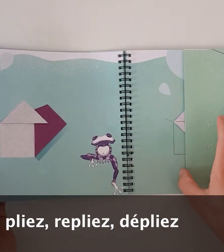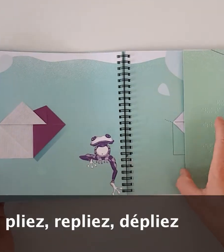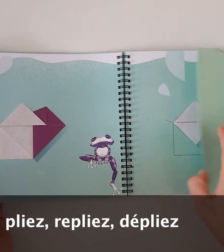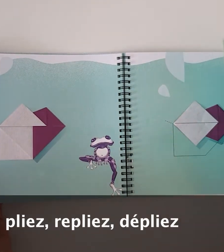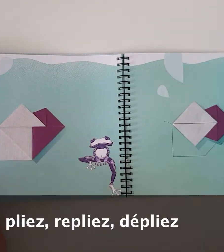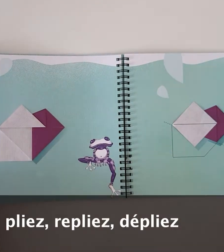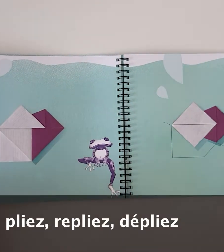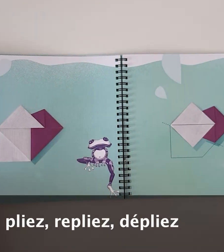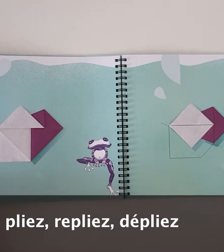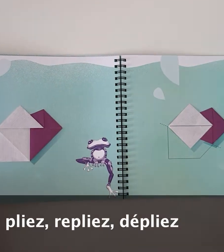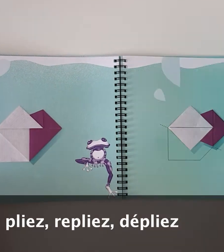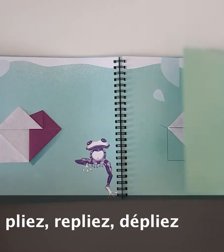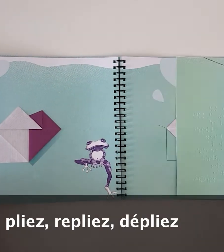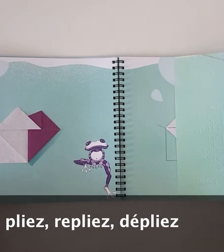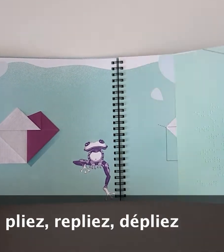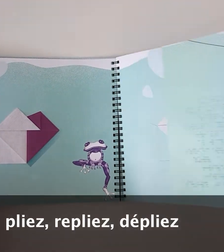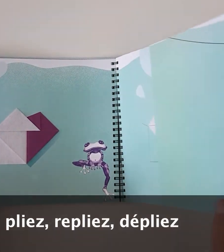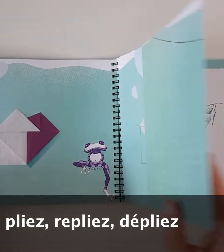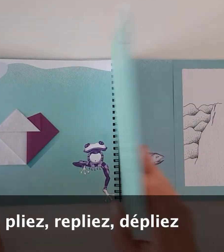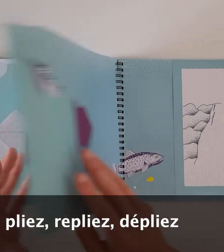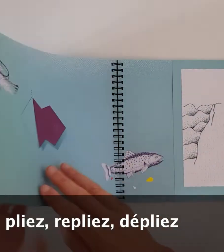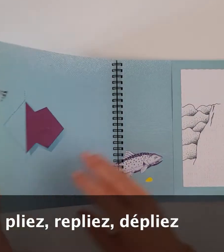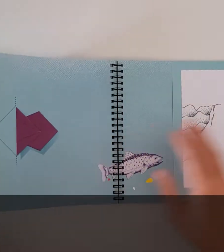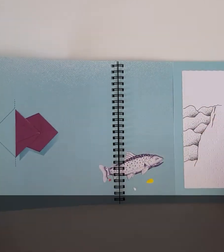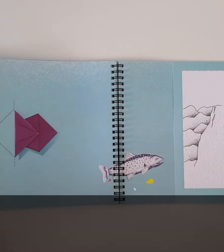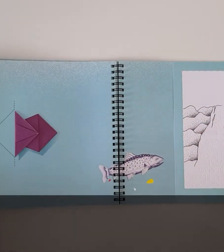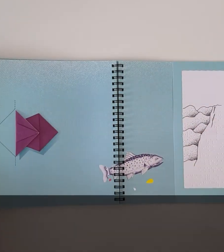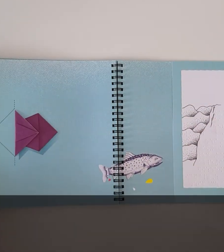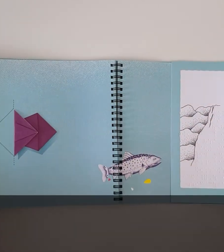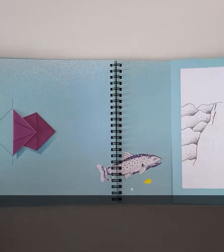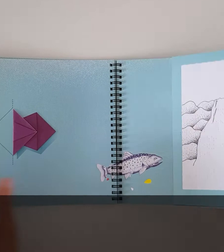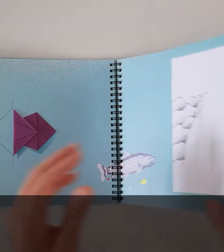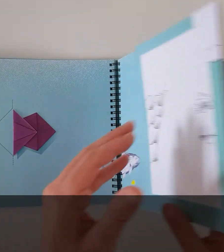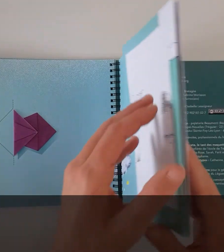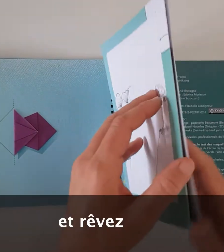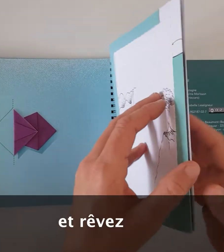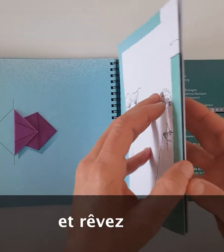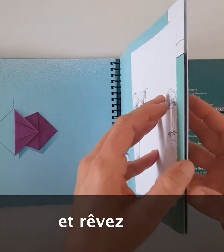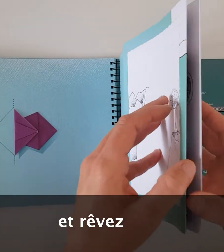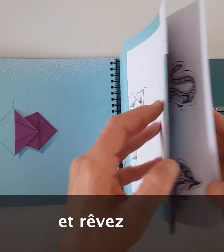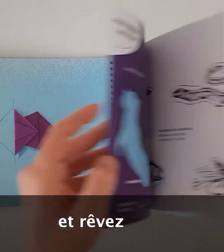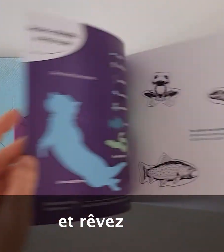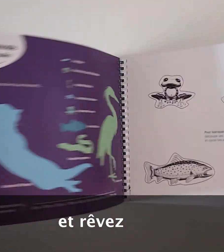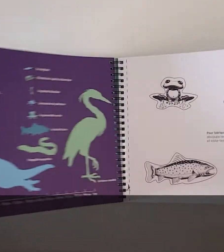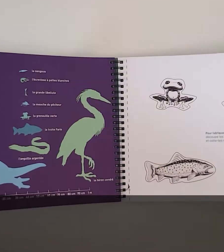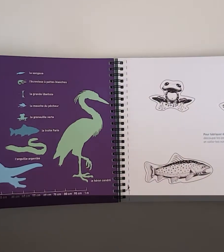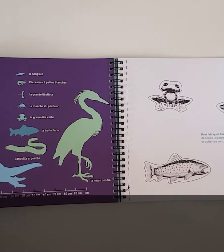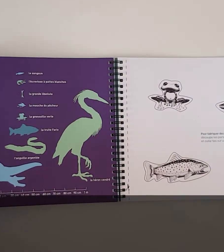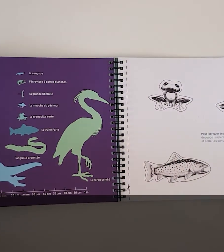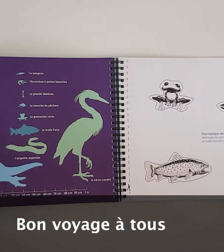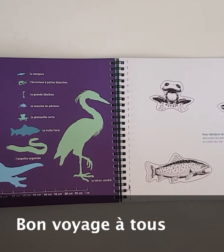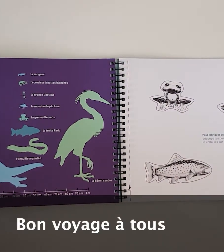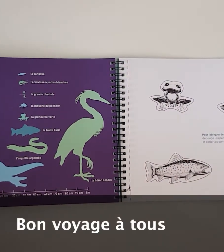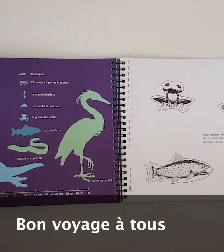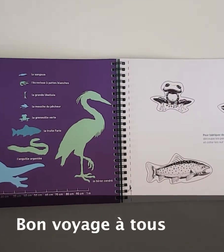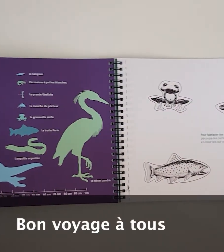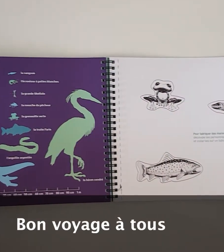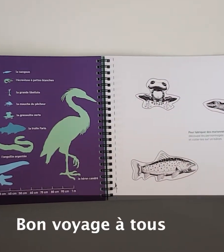Plier, replier, déplier et rêver. Bon voyage à tous.